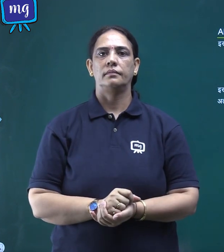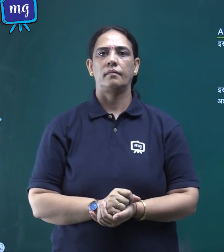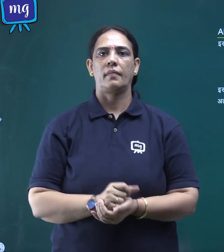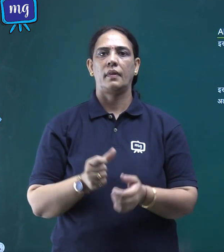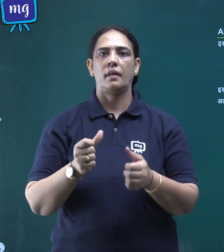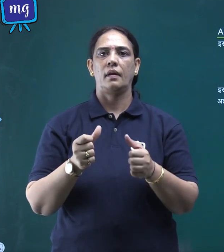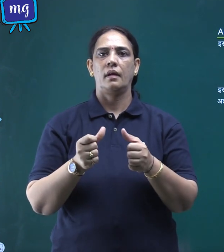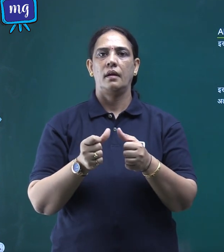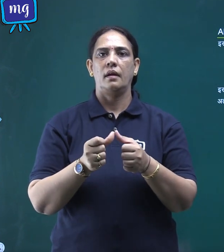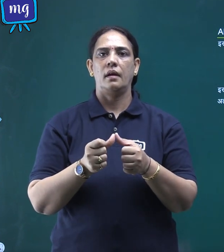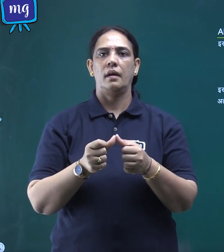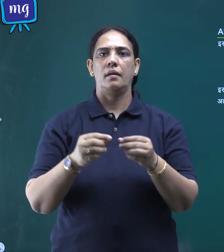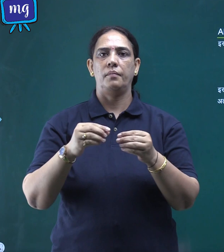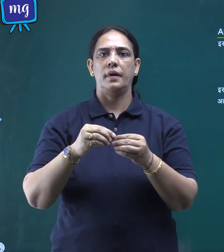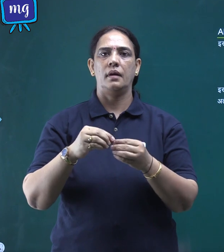ए बी तिर्यक रेखा है